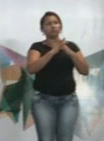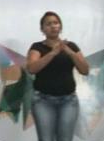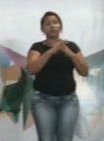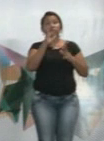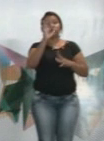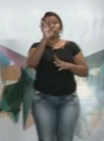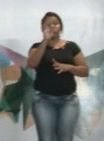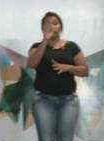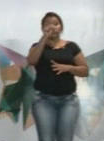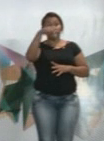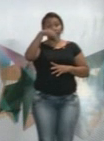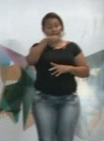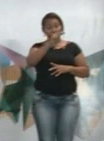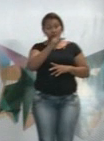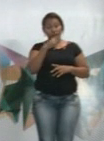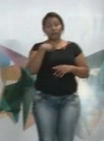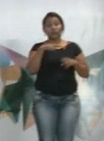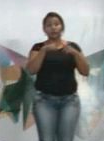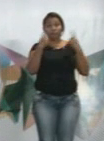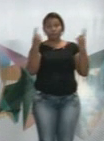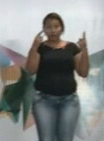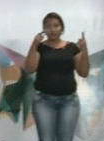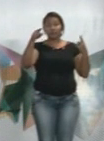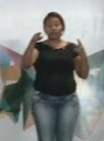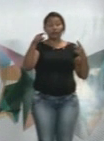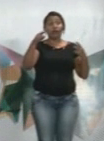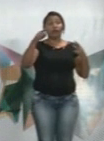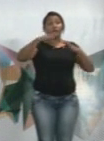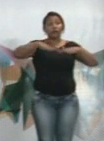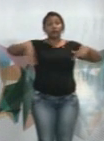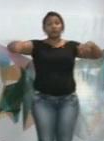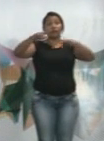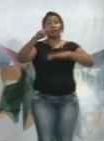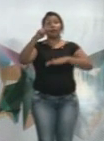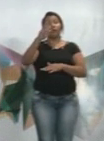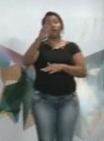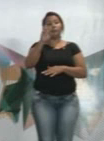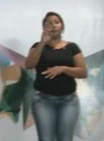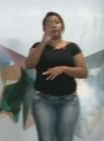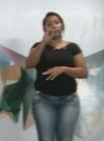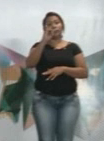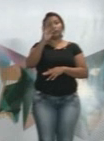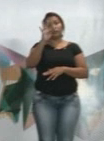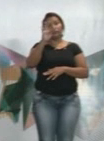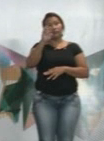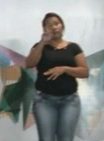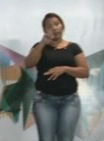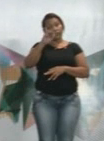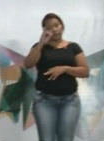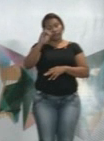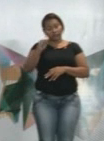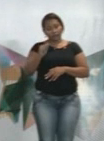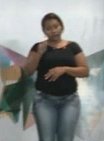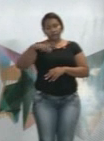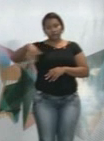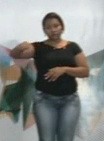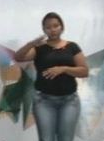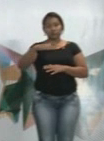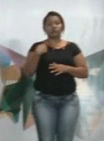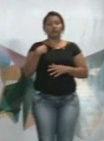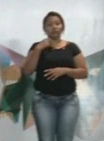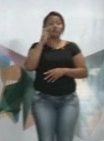que é bem legal também. Mas é uma cena que você vê um pouco na periferia. E o rap acontece com o rap, ou aconteceu com o rap, aconteceu com vários gêneros musicais ao